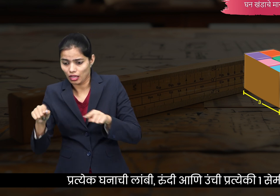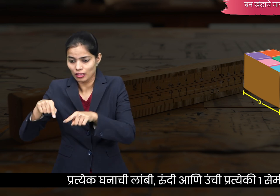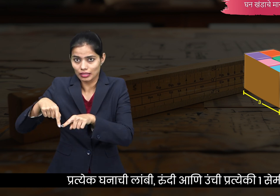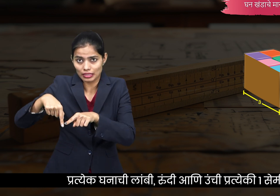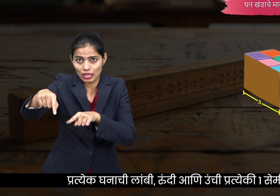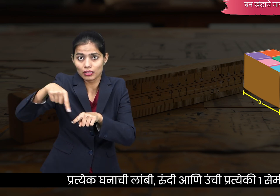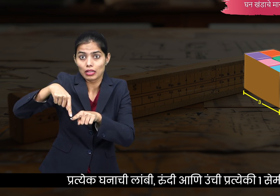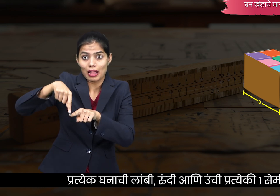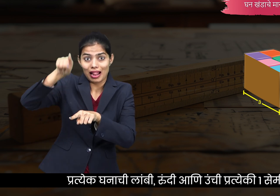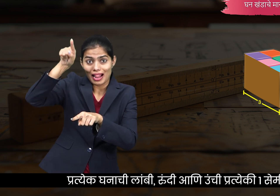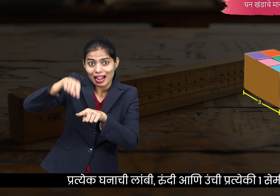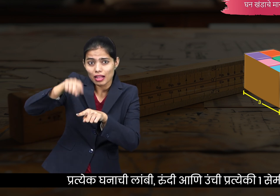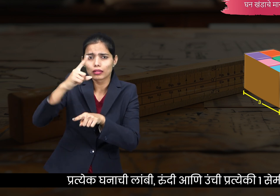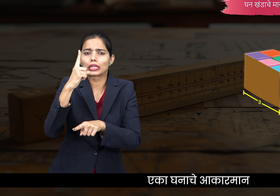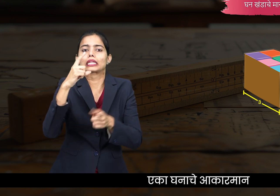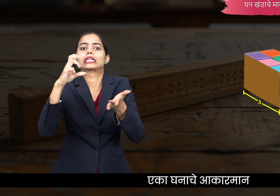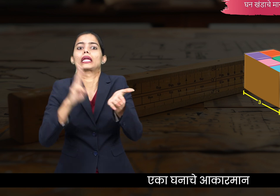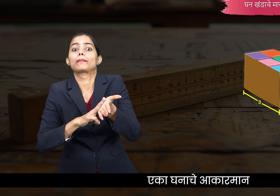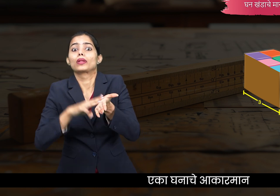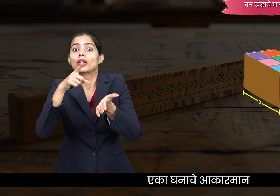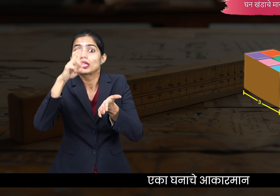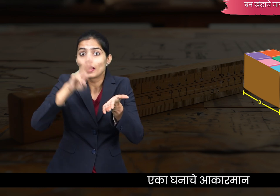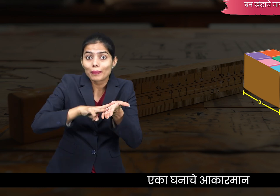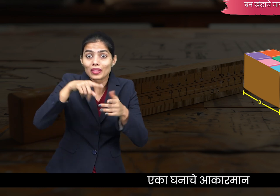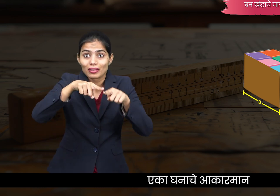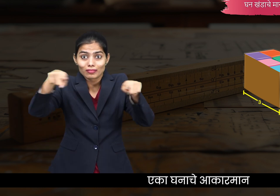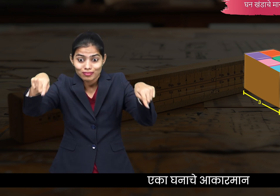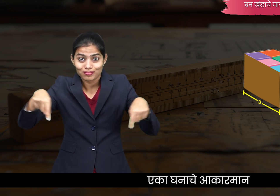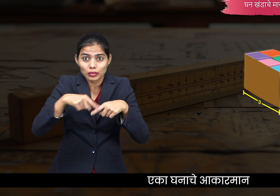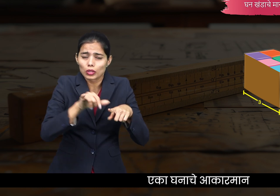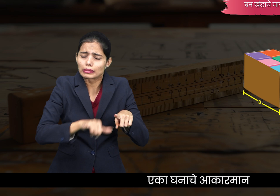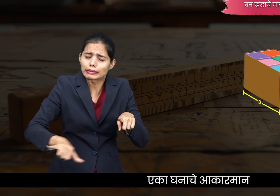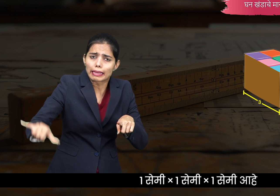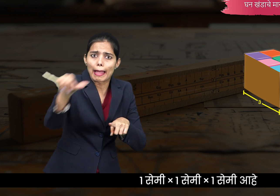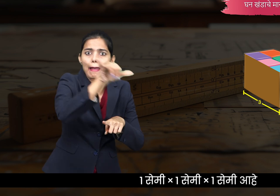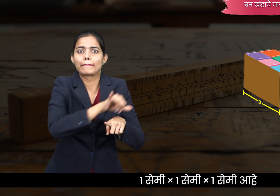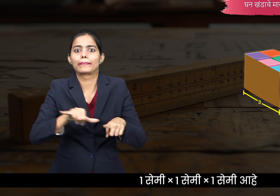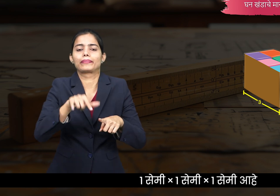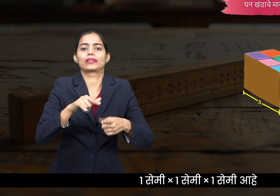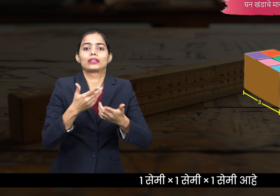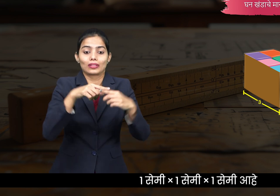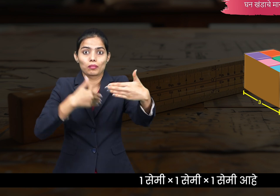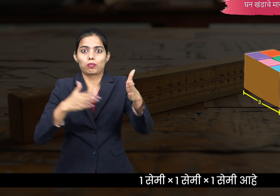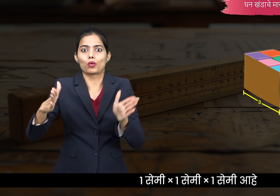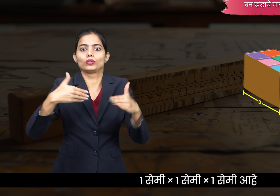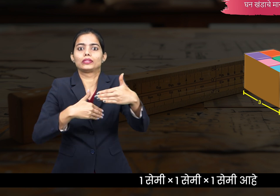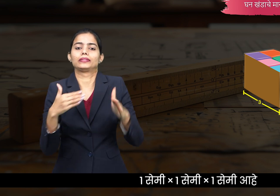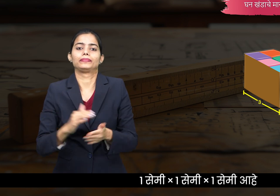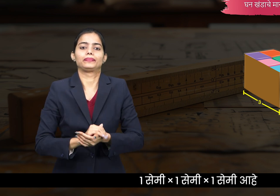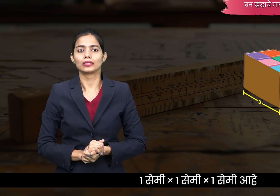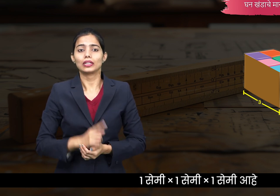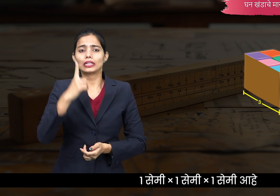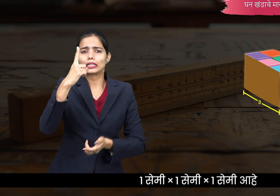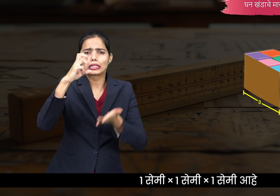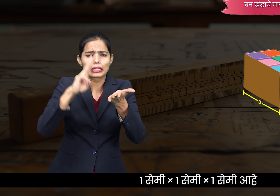उंची प्रत्येकी 1 सेमी असल्याने एका घनाचे आकारमान 1 सेमी गुणिले 1 सेमी गुणिले